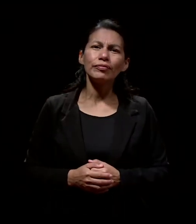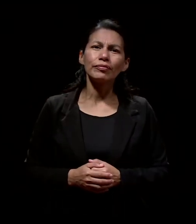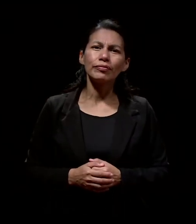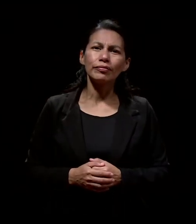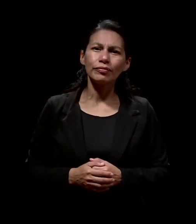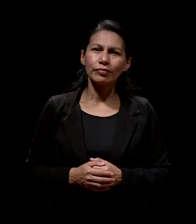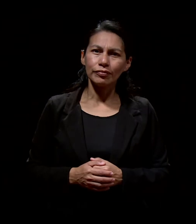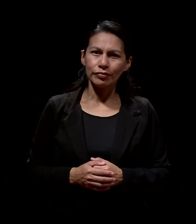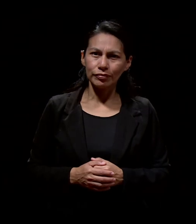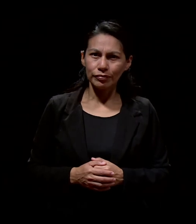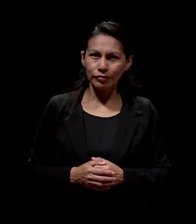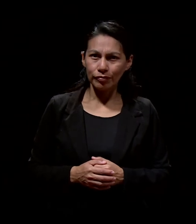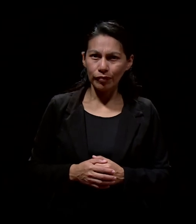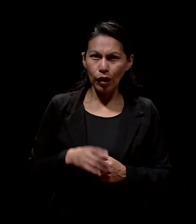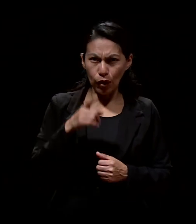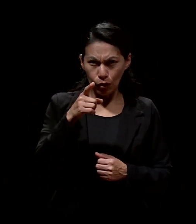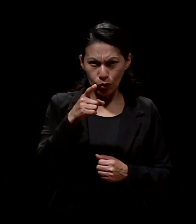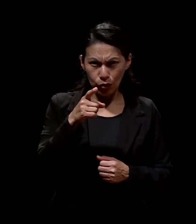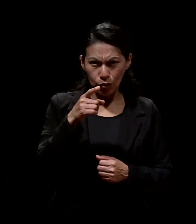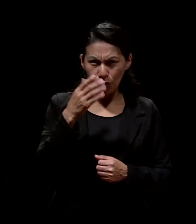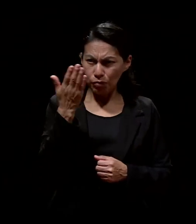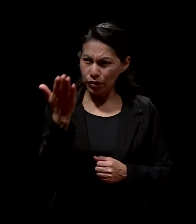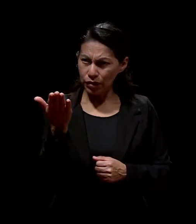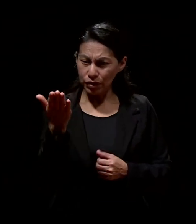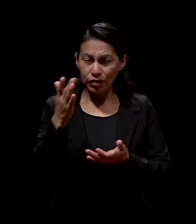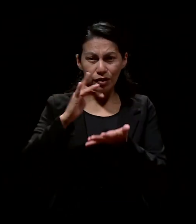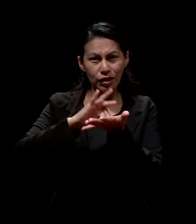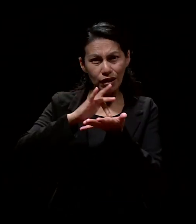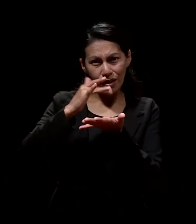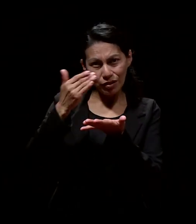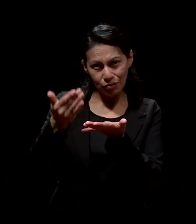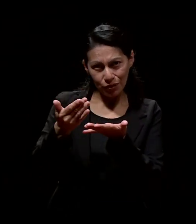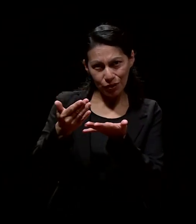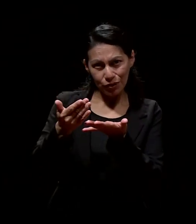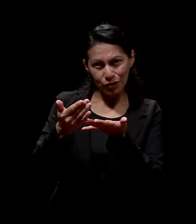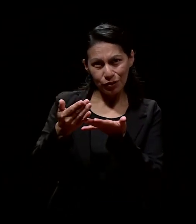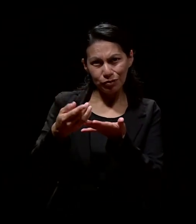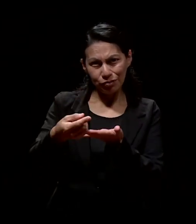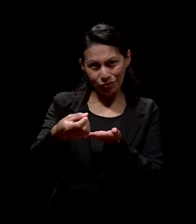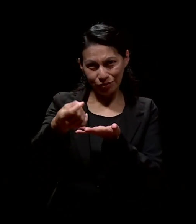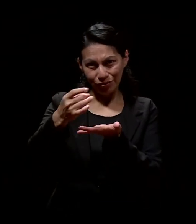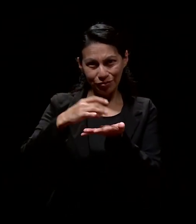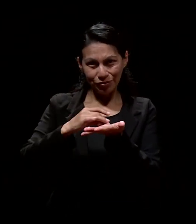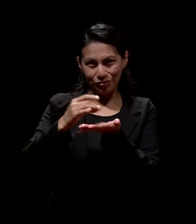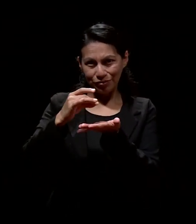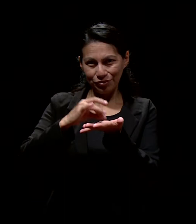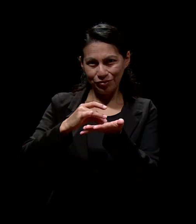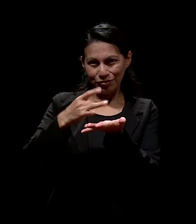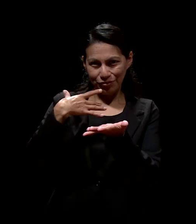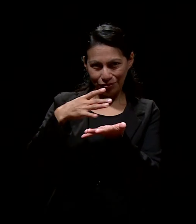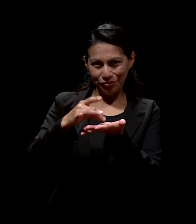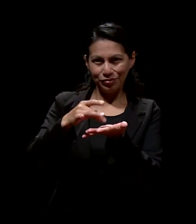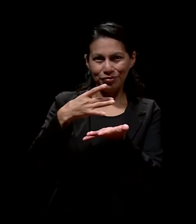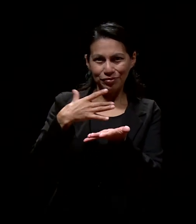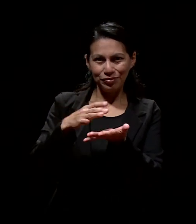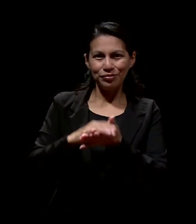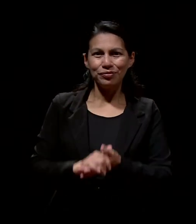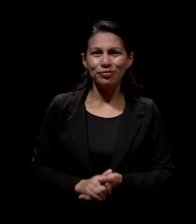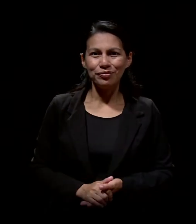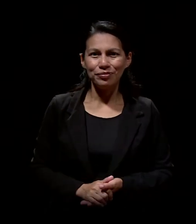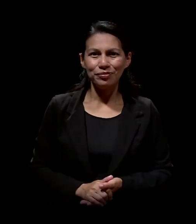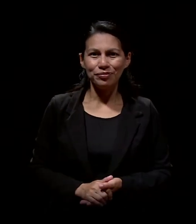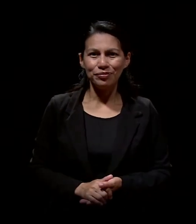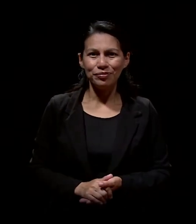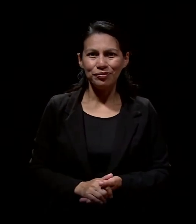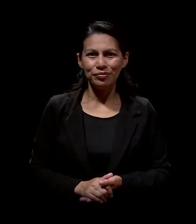de fundamento sólido en la vida, envía tus pedidos y agradecimientos al programa que